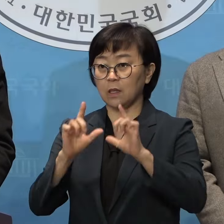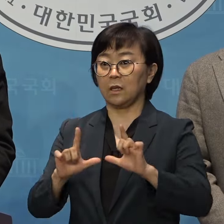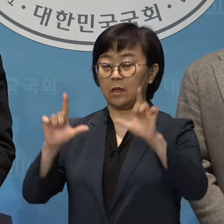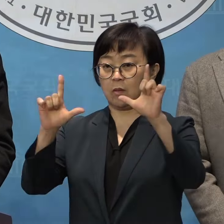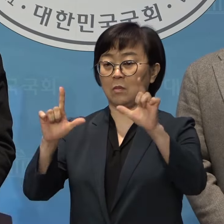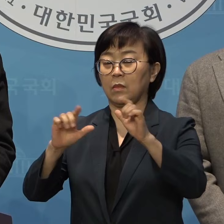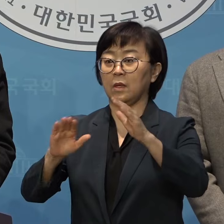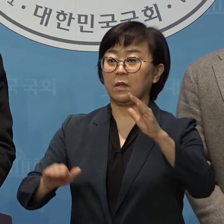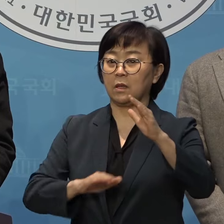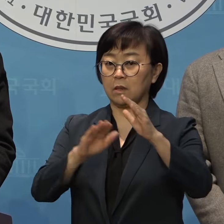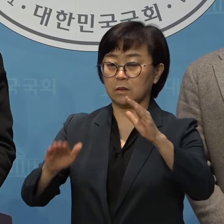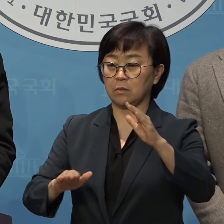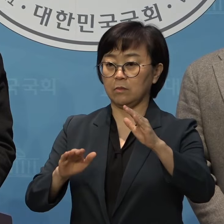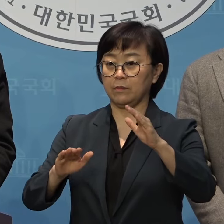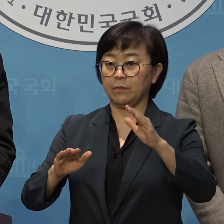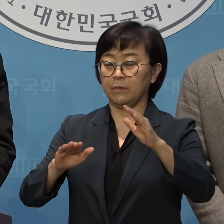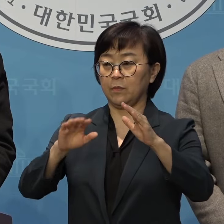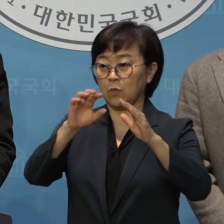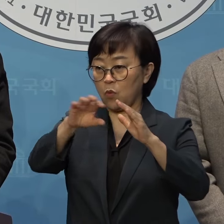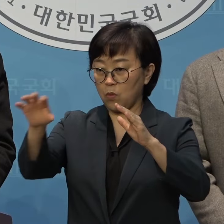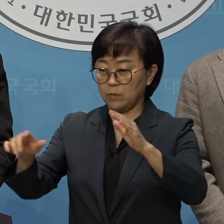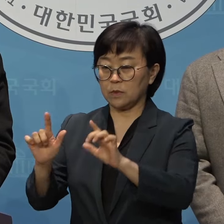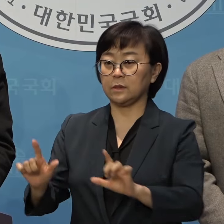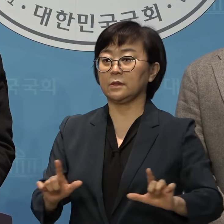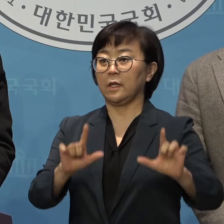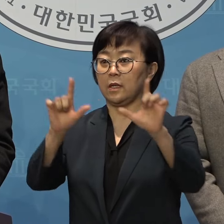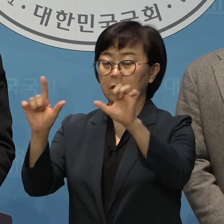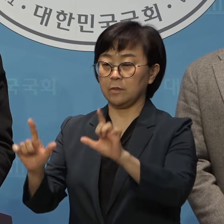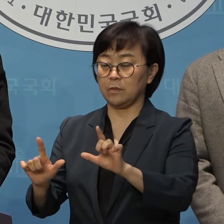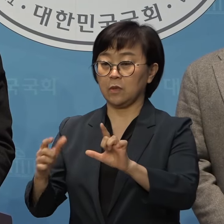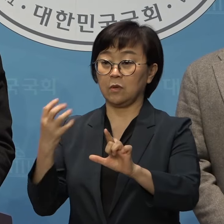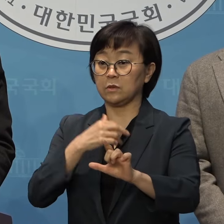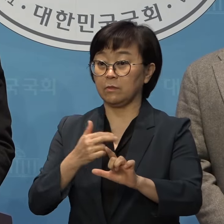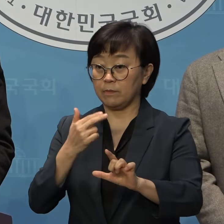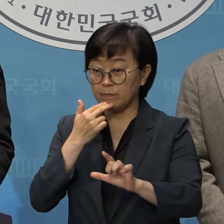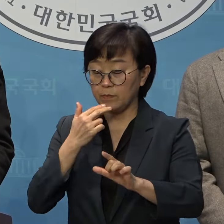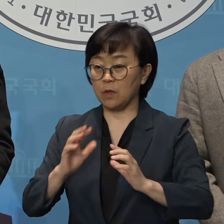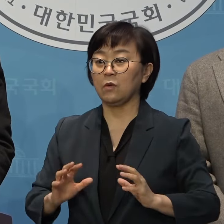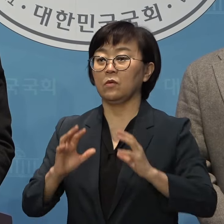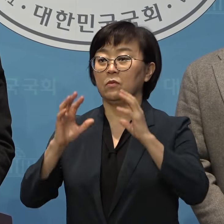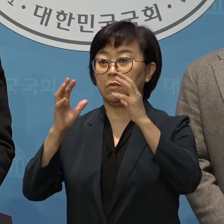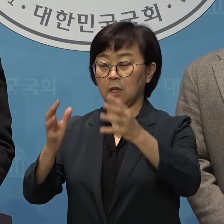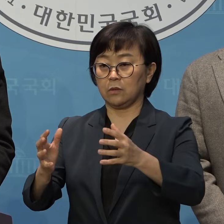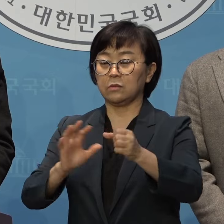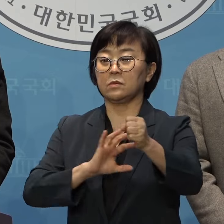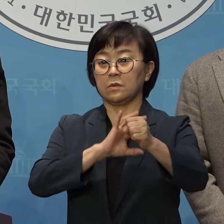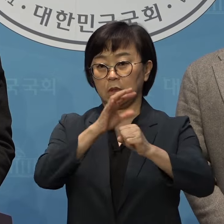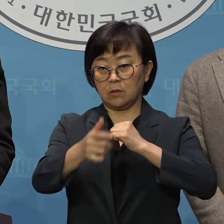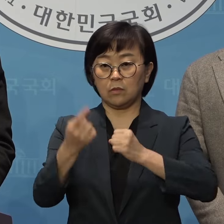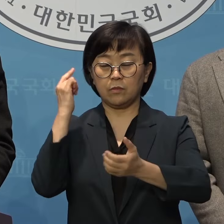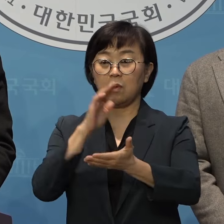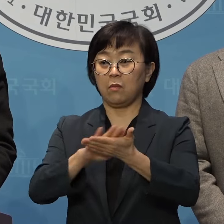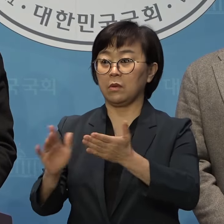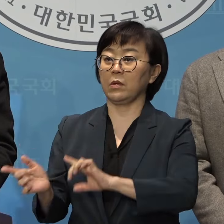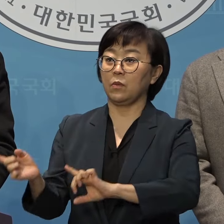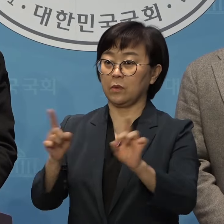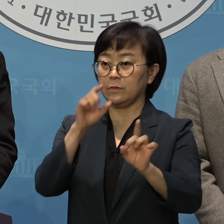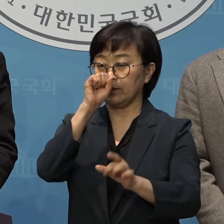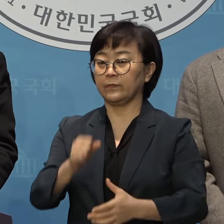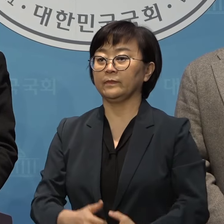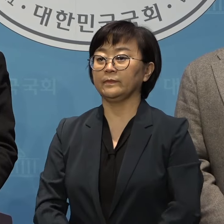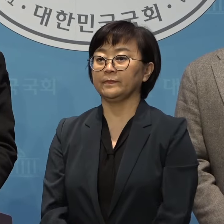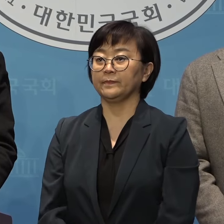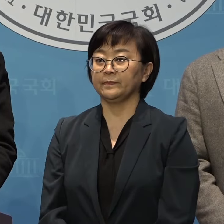새해에는 가정마다 살림 걱정 덜 하고 국가도 세계도 평화를 회복했으면